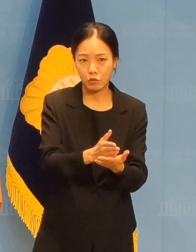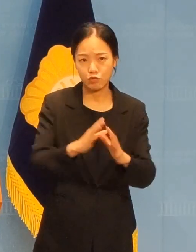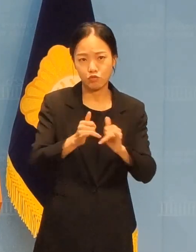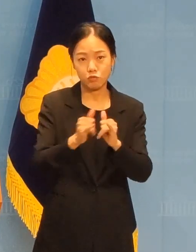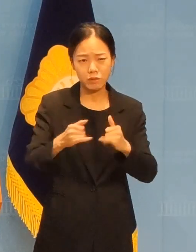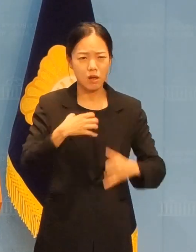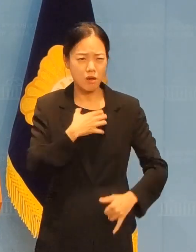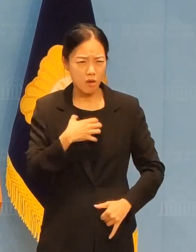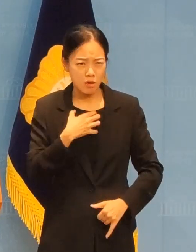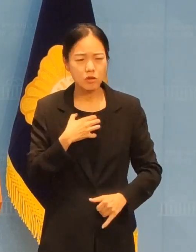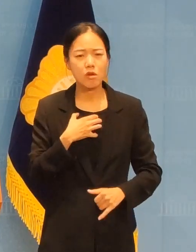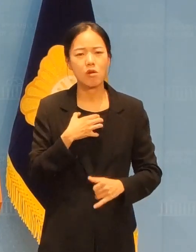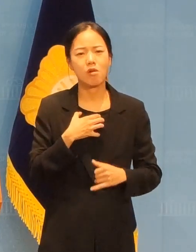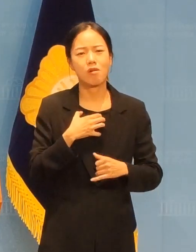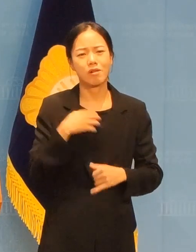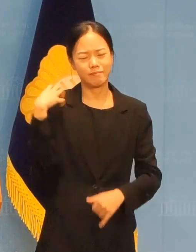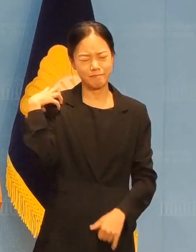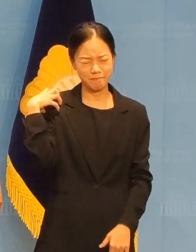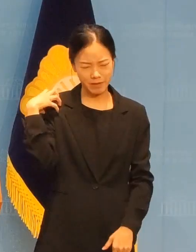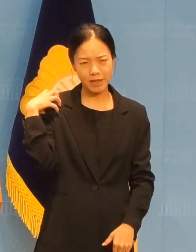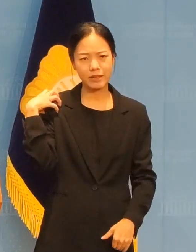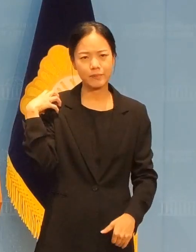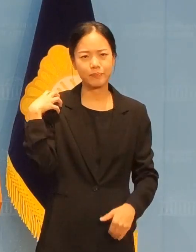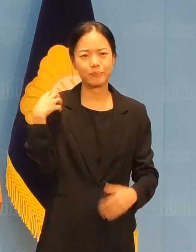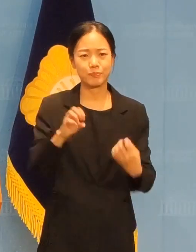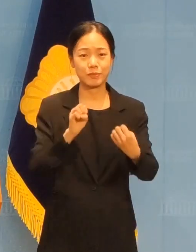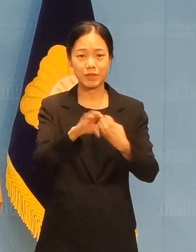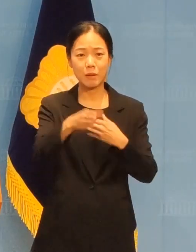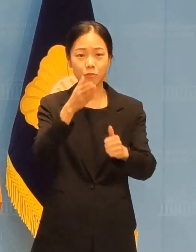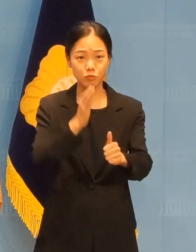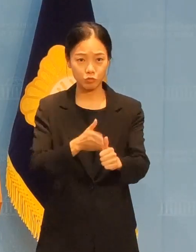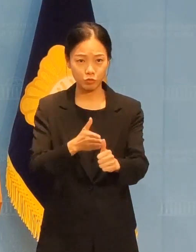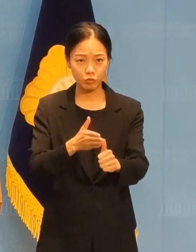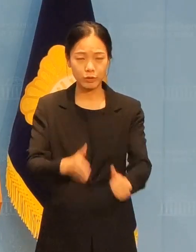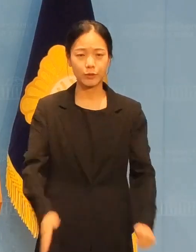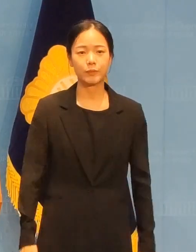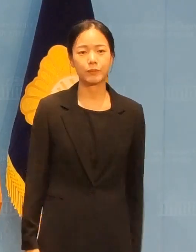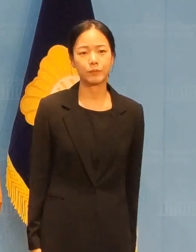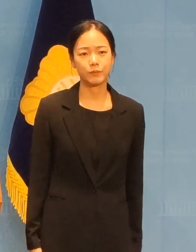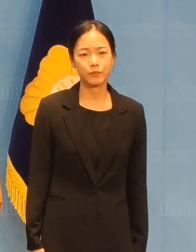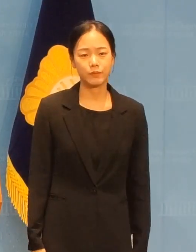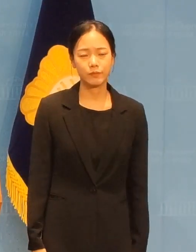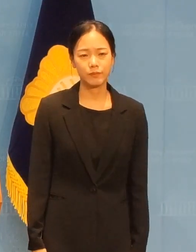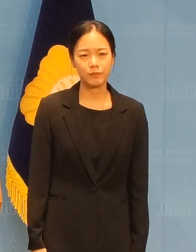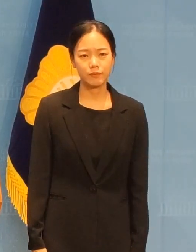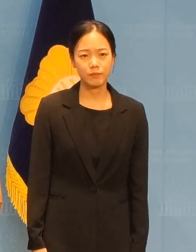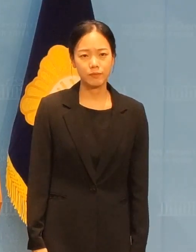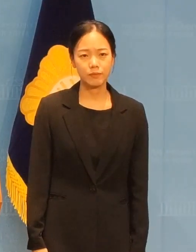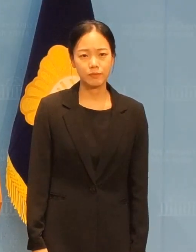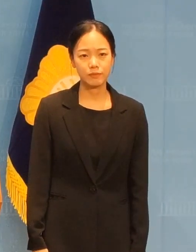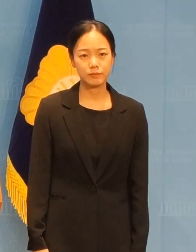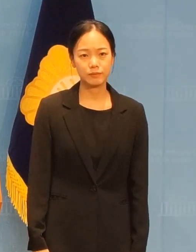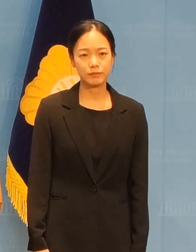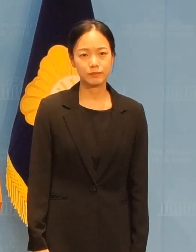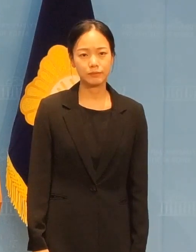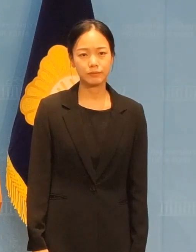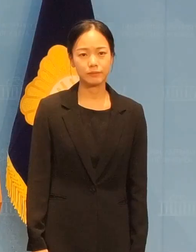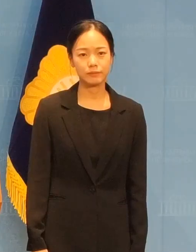답하는 것이 집권 여당의 최소한의 책무임을 명심하시기 바랍니다.